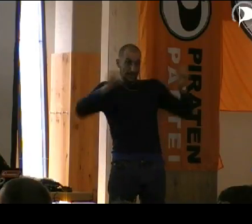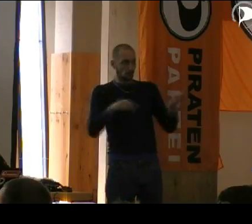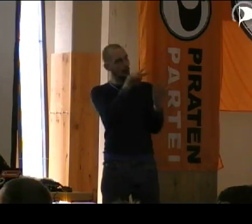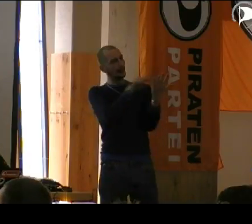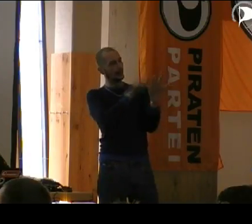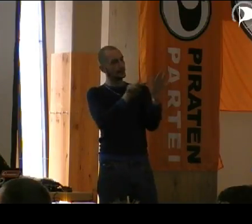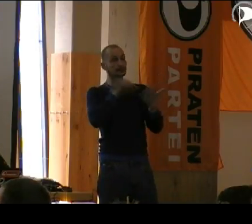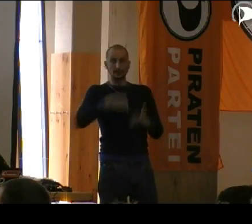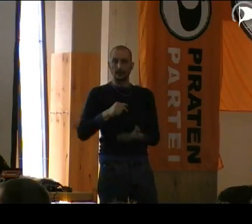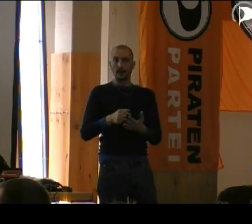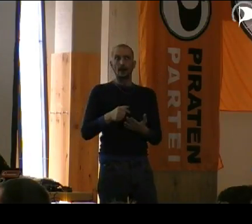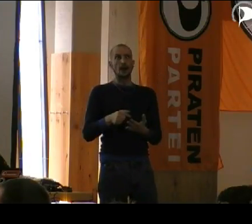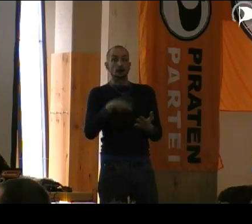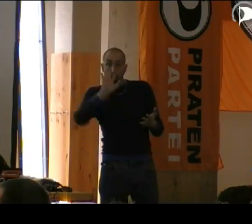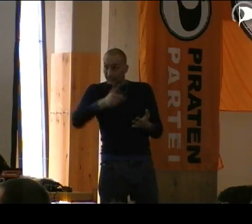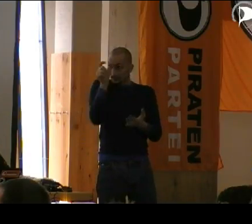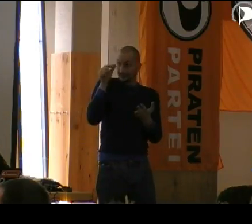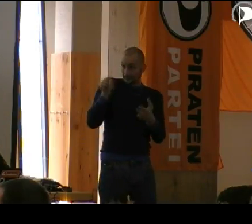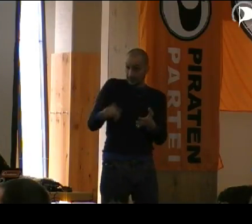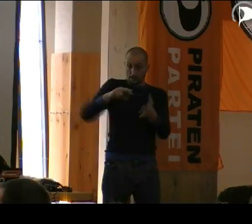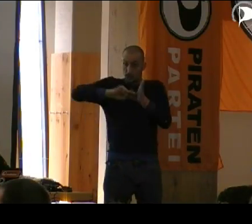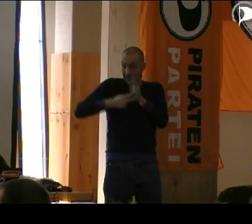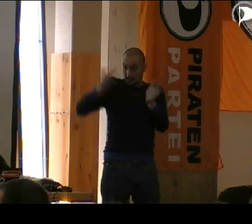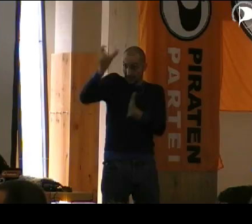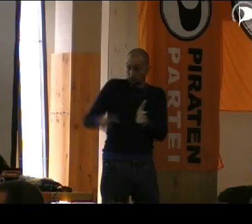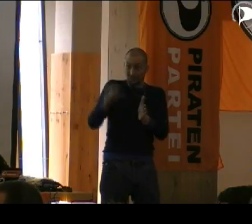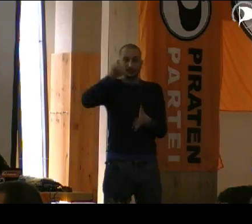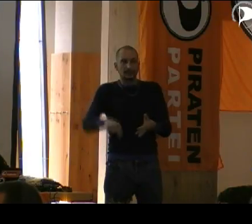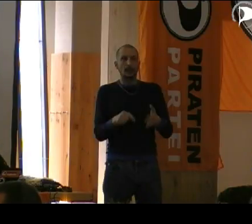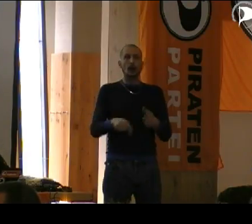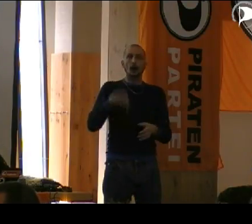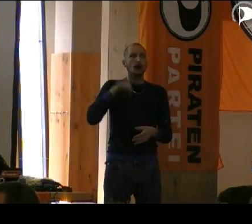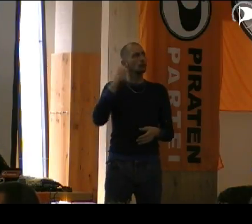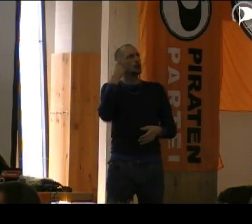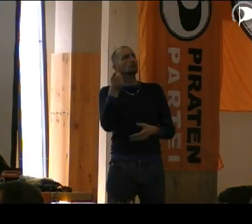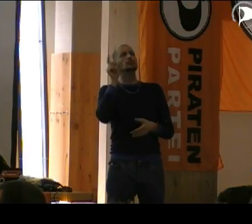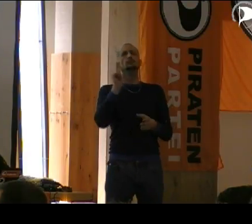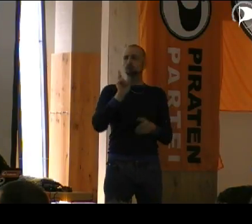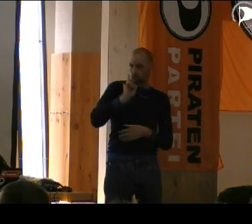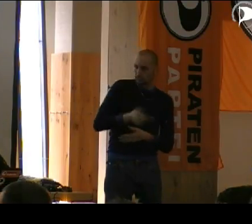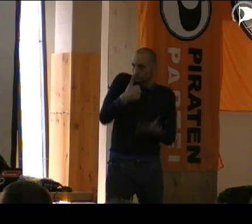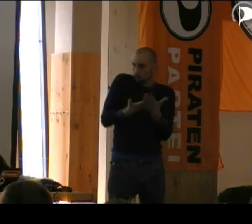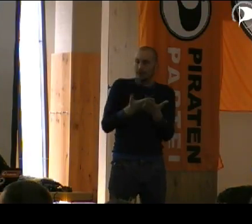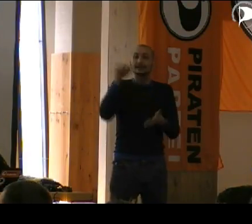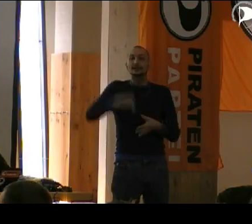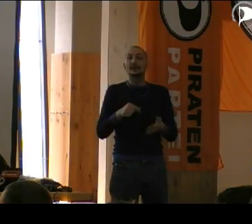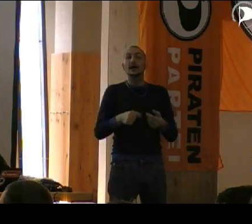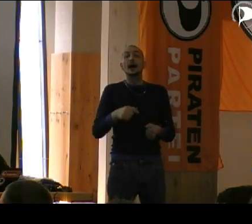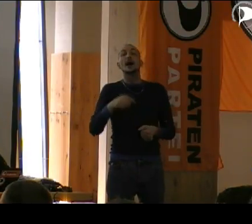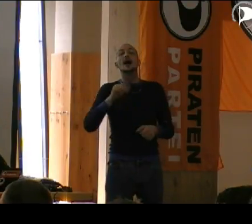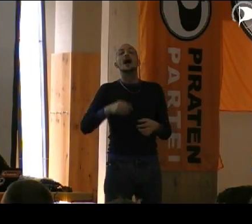wird sofort angenommen bestimmt politiker sind die zwei unbeliebteste beruf kaste in deutschland sehr unbeliebte krieges als gebrauchtwagen